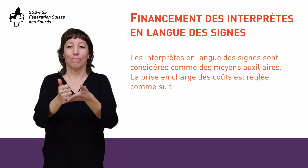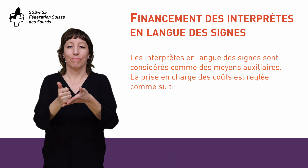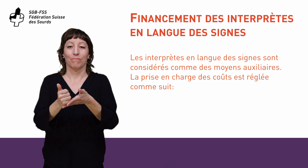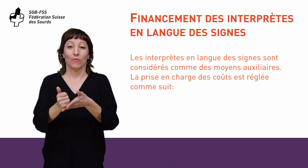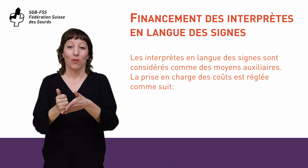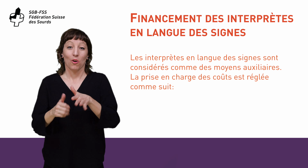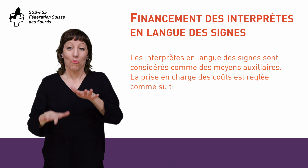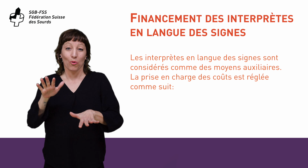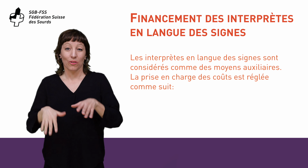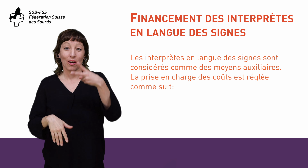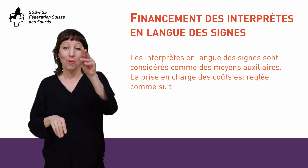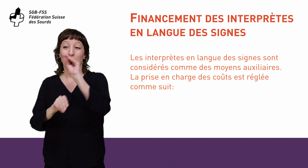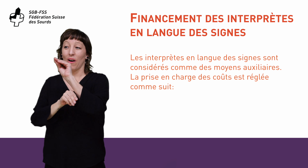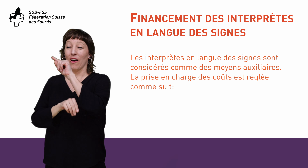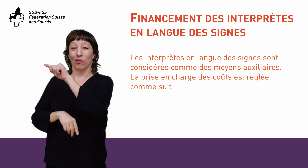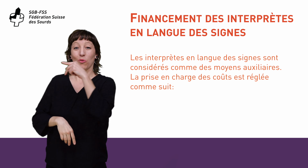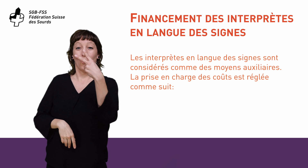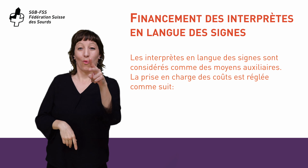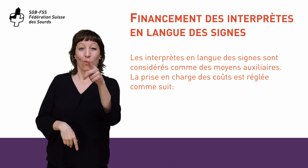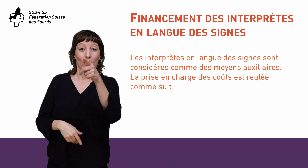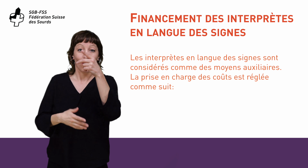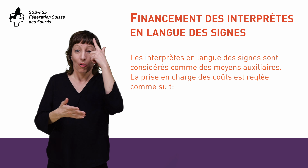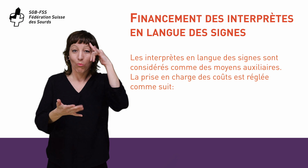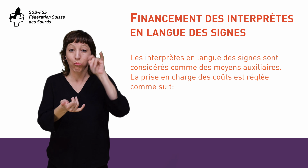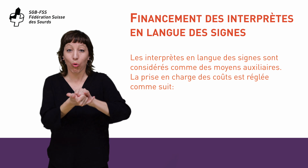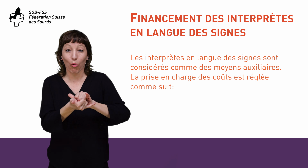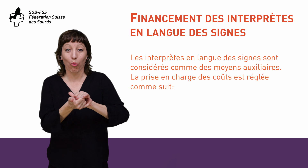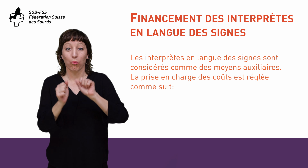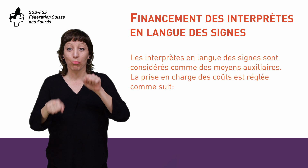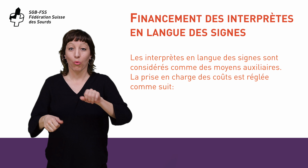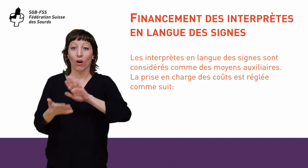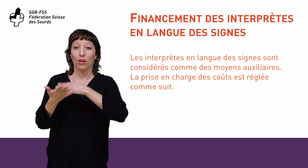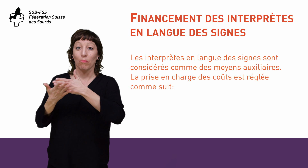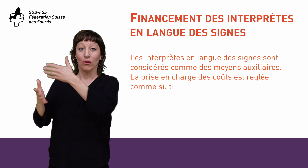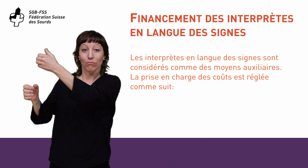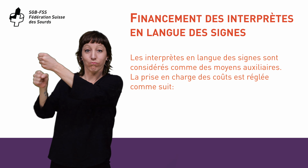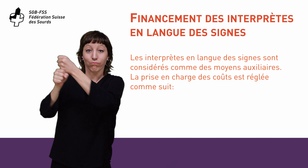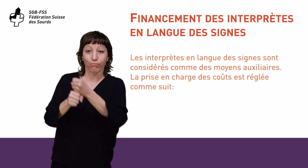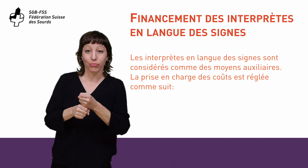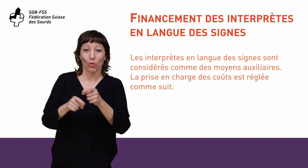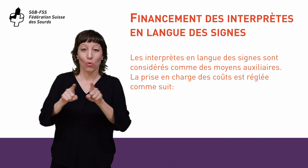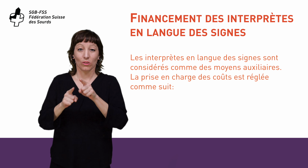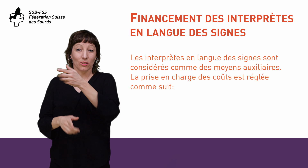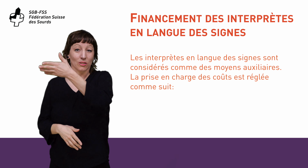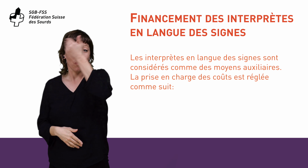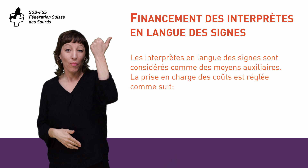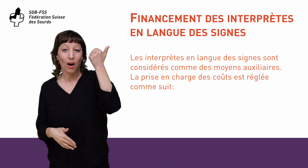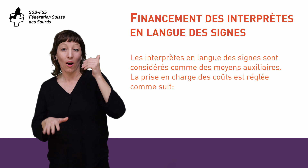sur l'assurance invalidité, LAI. Ton employeur n'est peut-être pas très au courant de cette